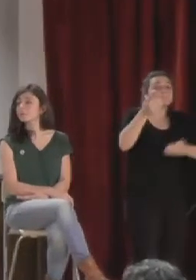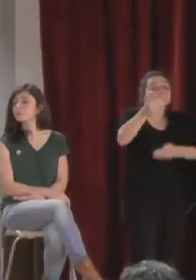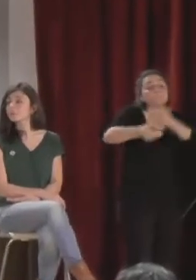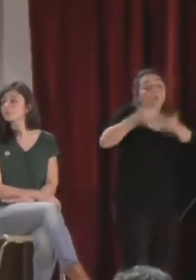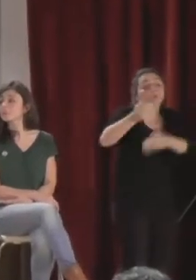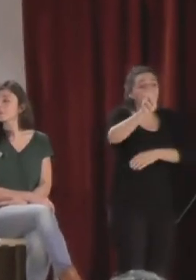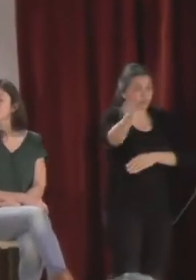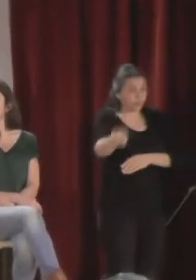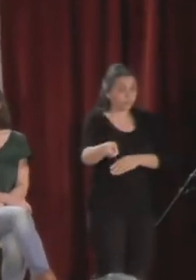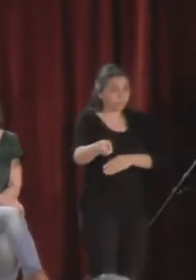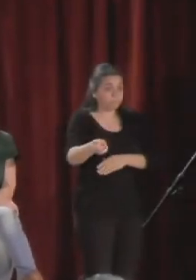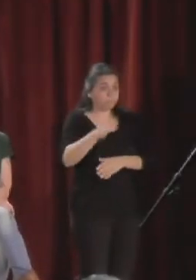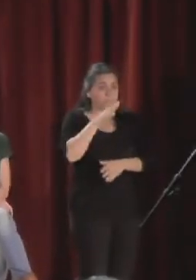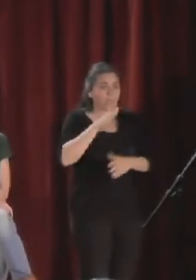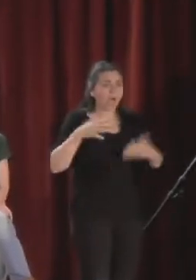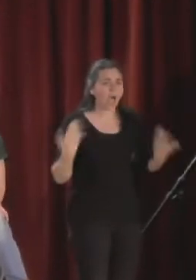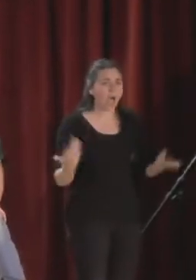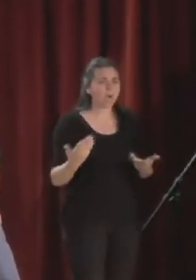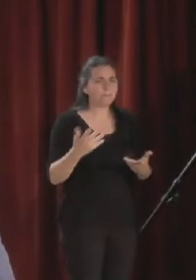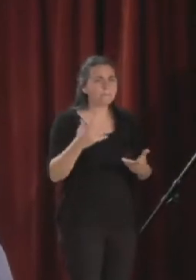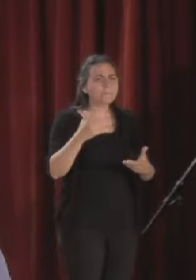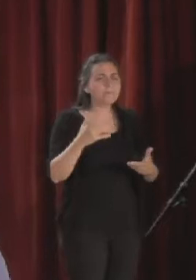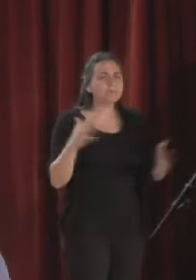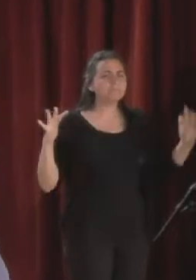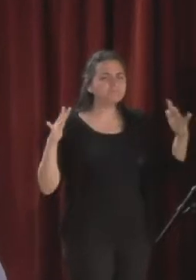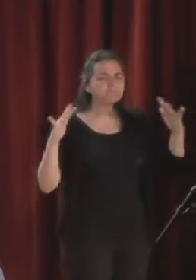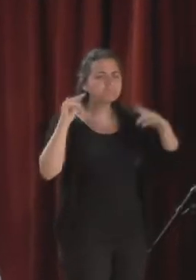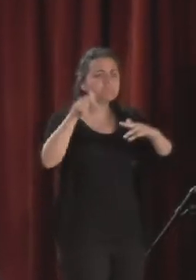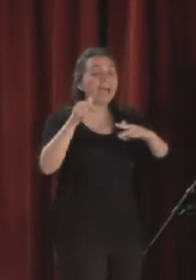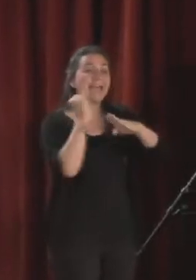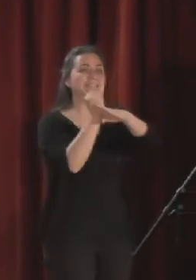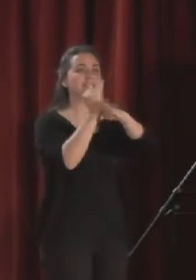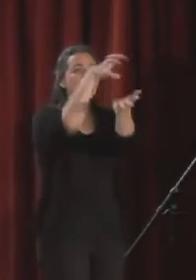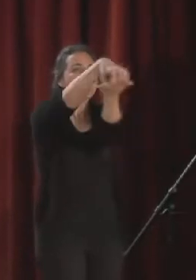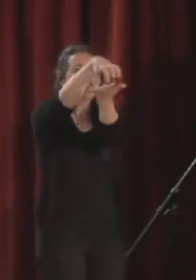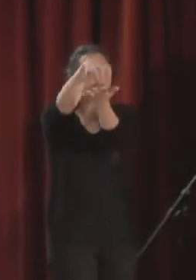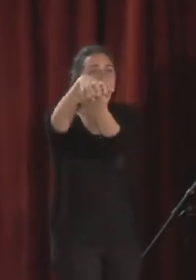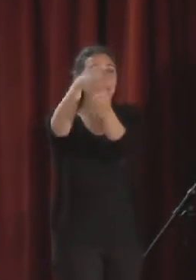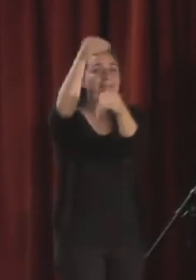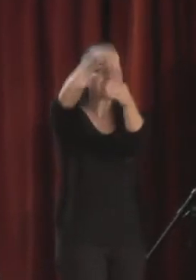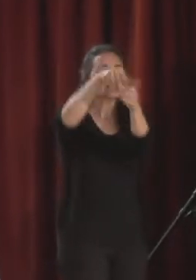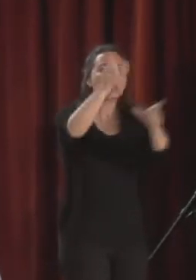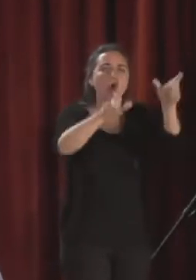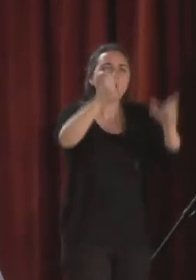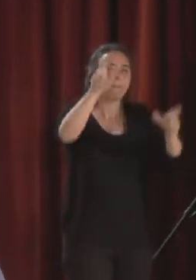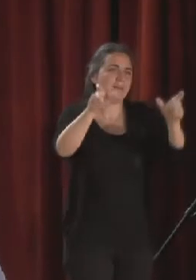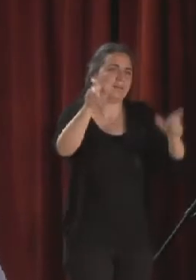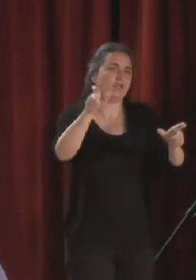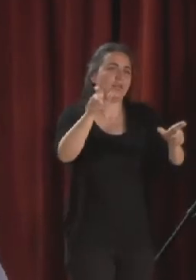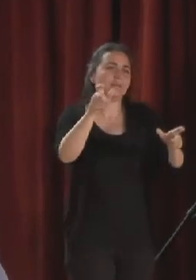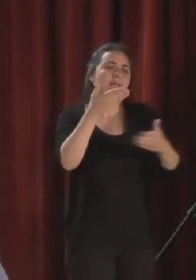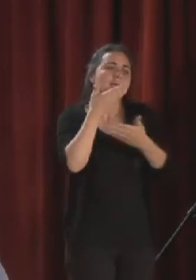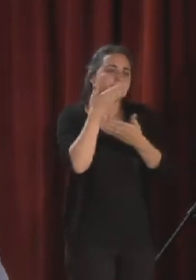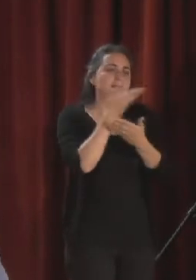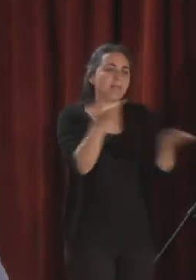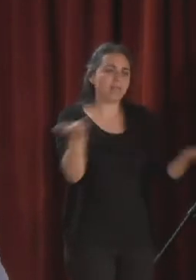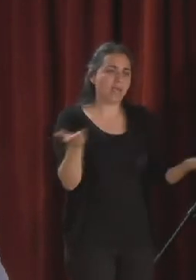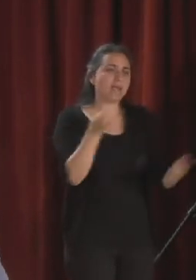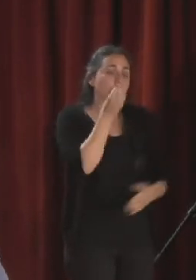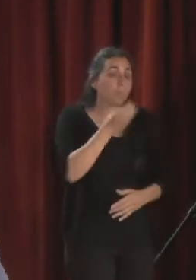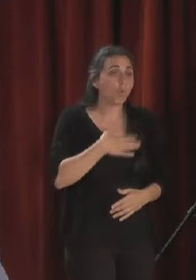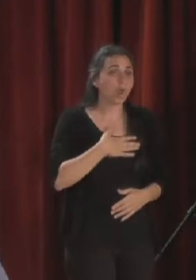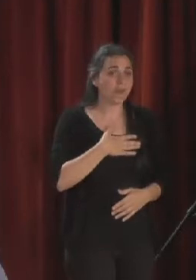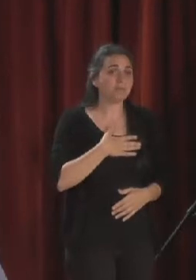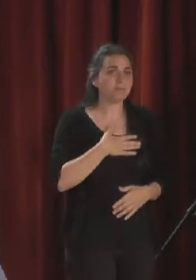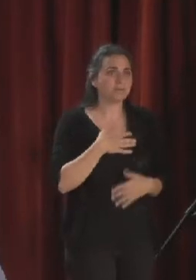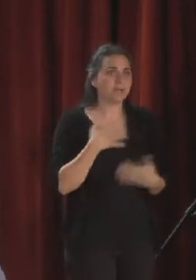que vai ser encher de xente honesta as nosas institucións. Esa é a verdadeira revolución. A verdadeira revolución